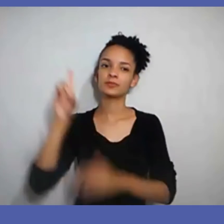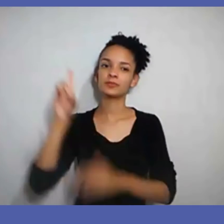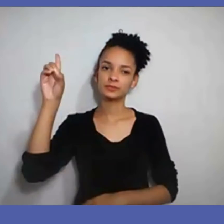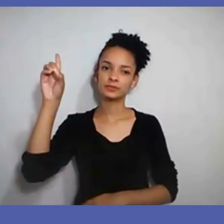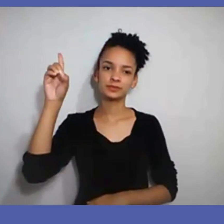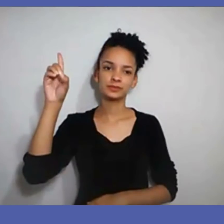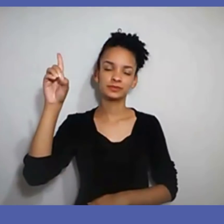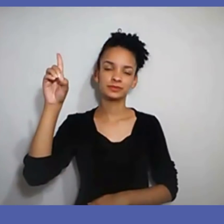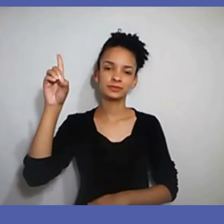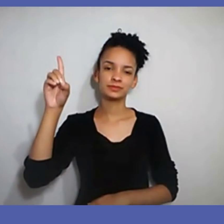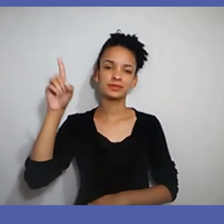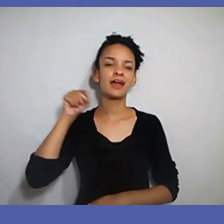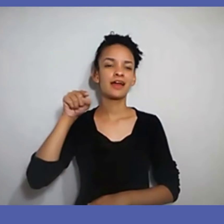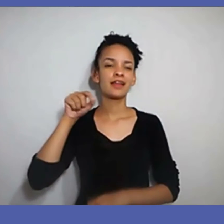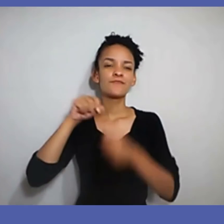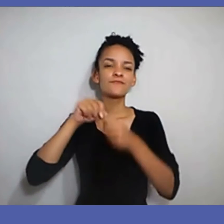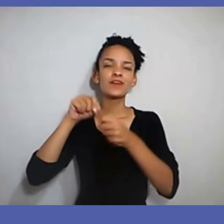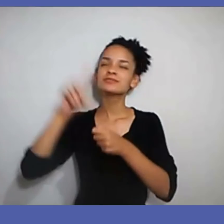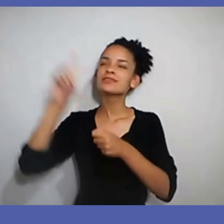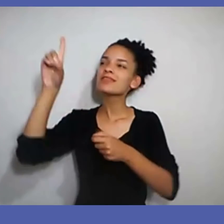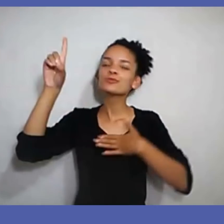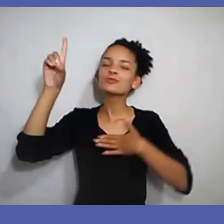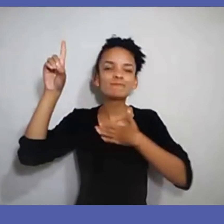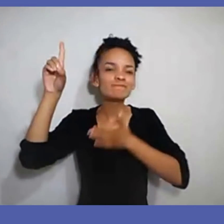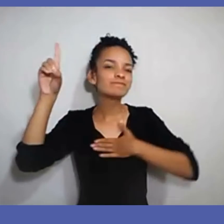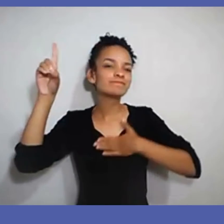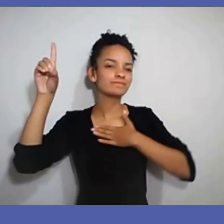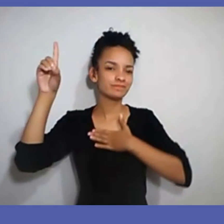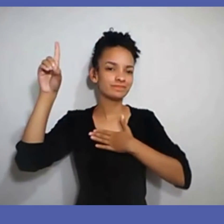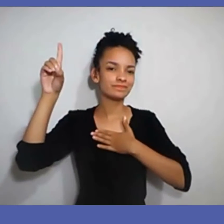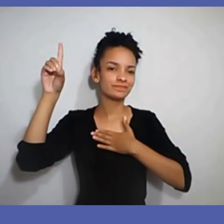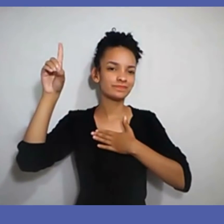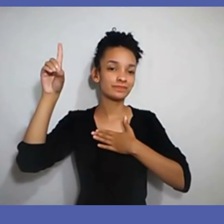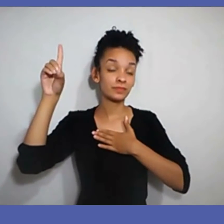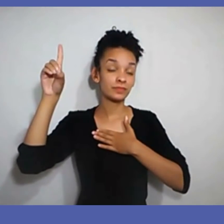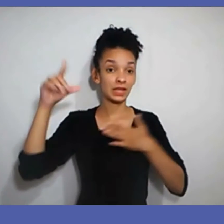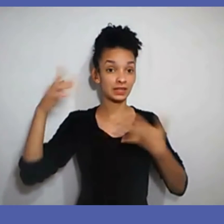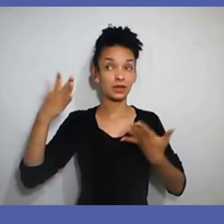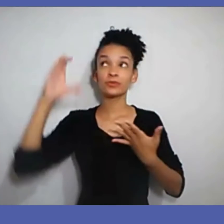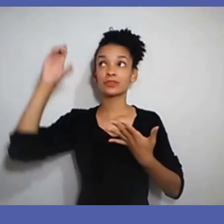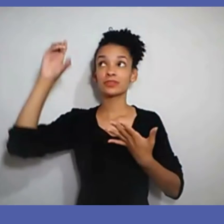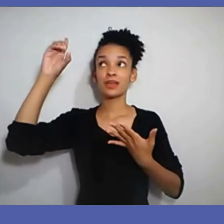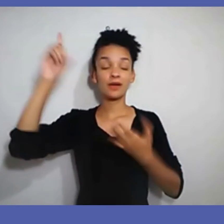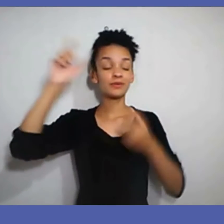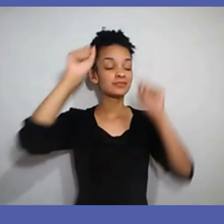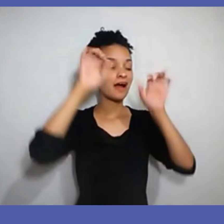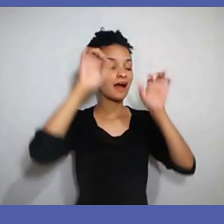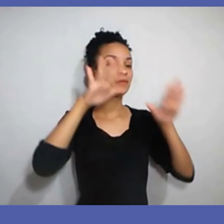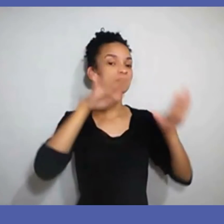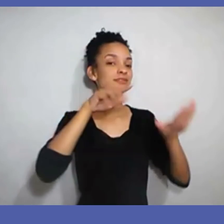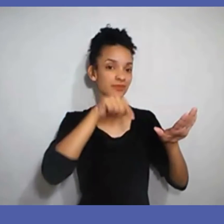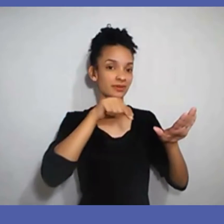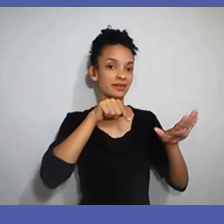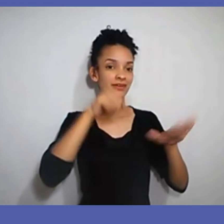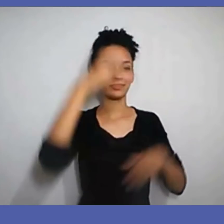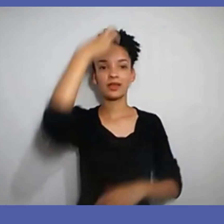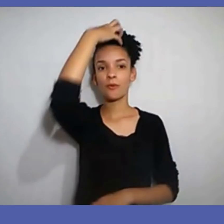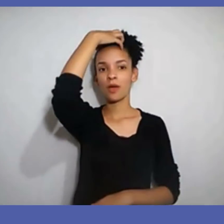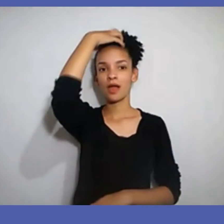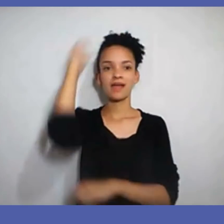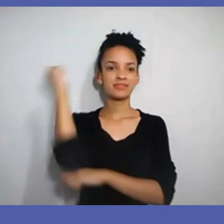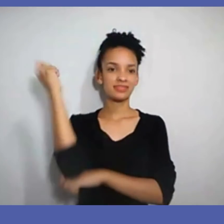Senhor. E o Senhor então honrou esse rei Davi e ele firmou, né, o seu